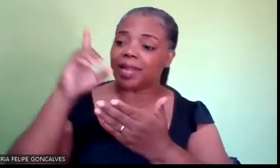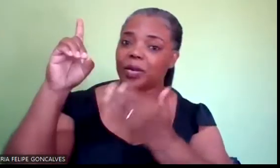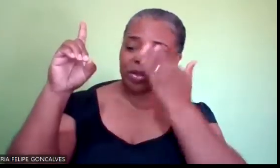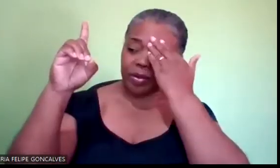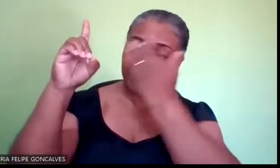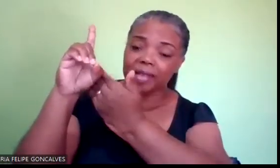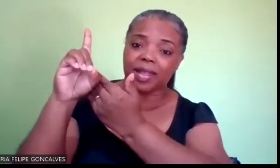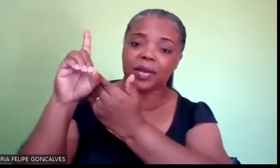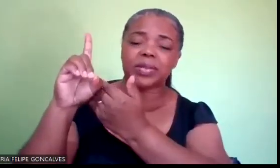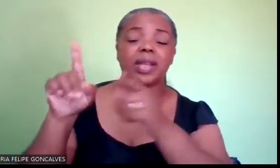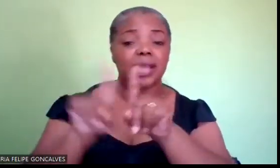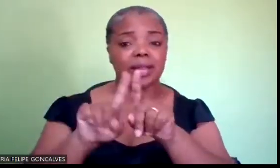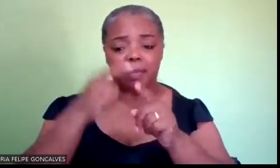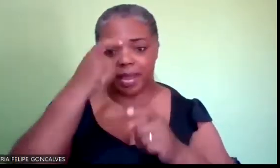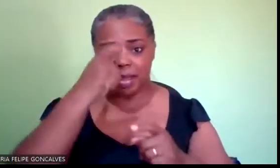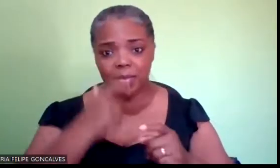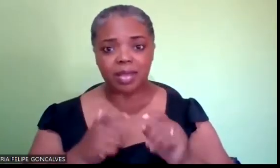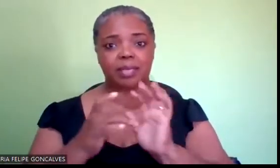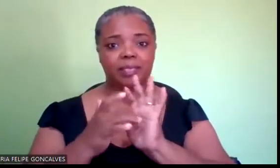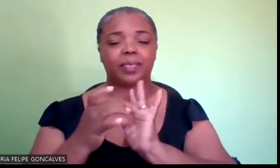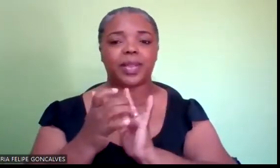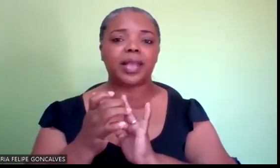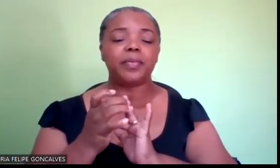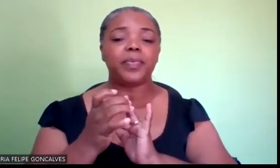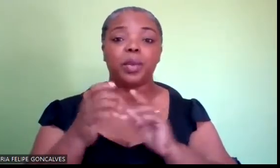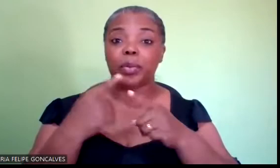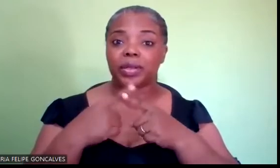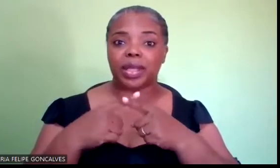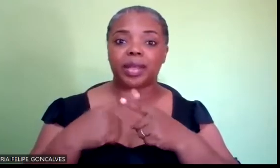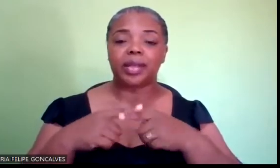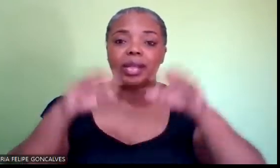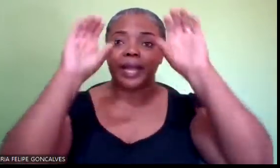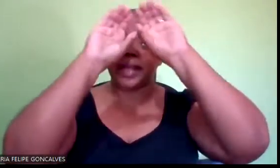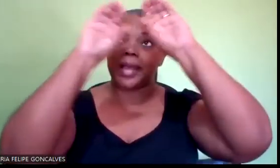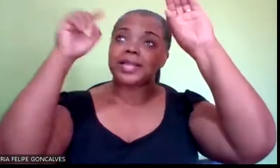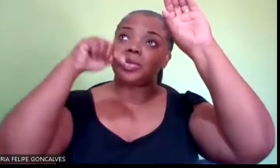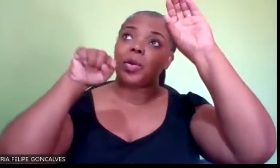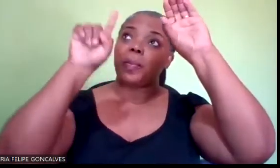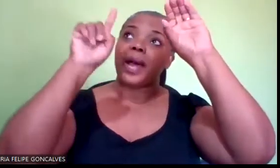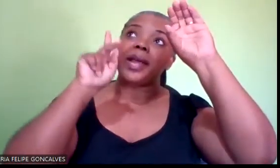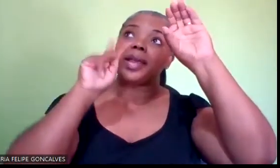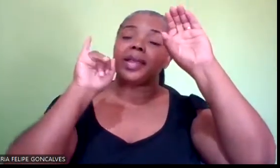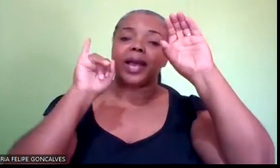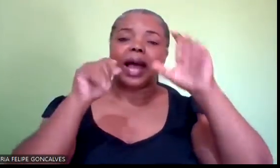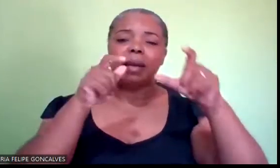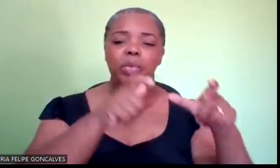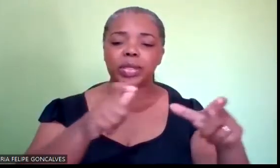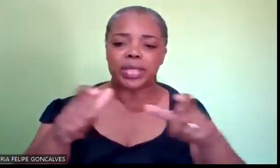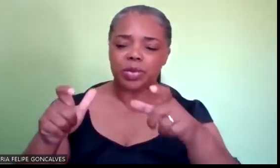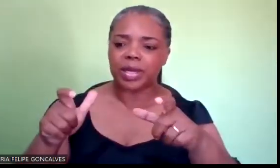Deus, ó, crê em Deus e também em mim, né? Porque na casa do meu pai há muitas